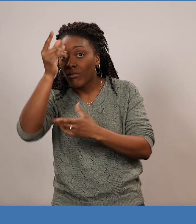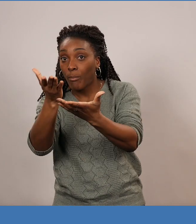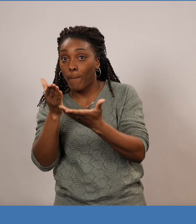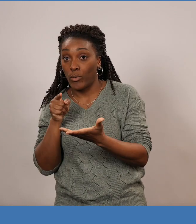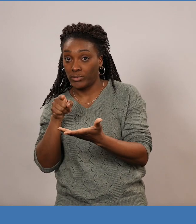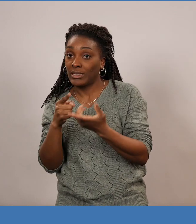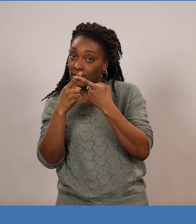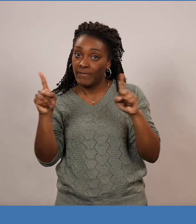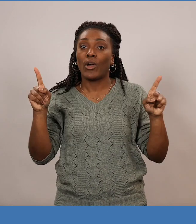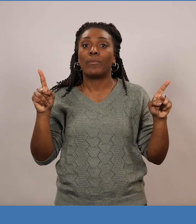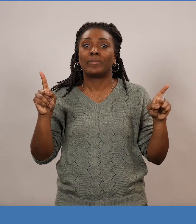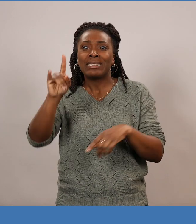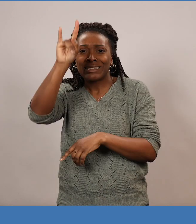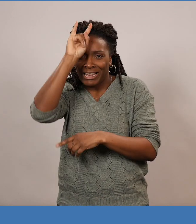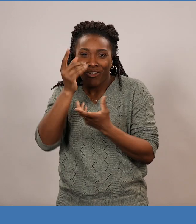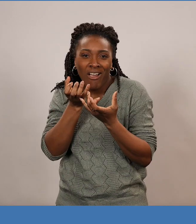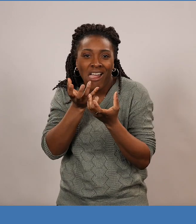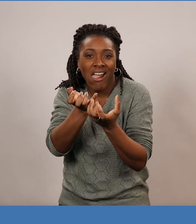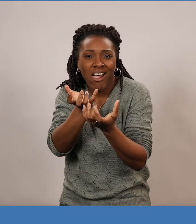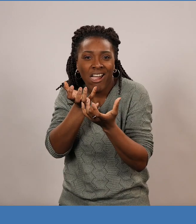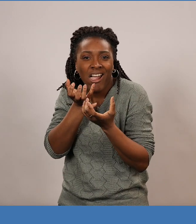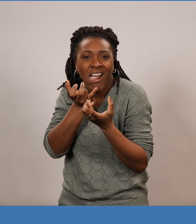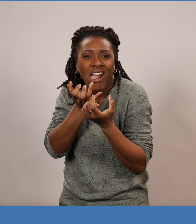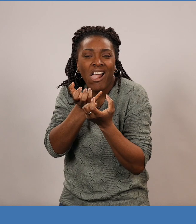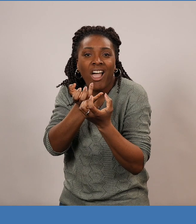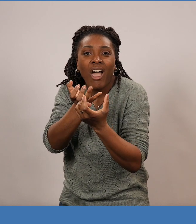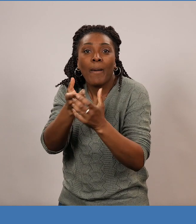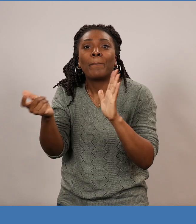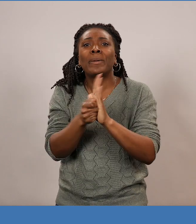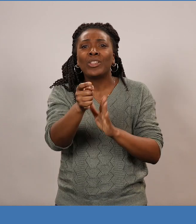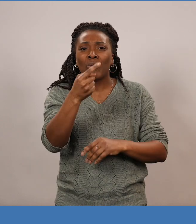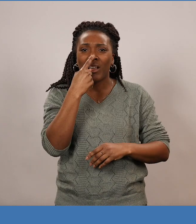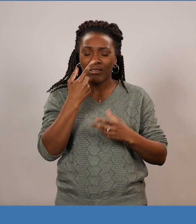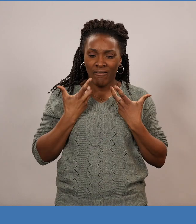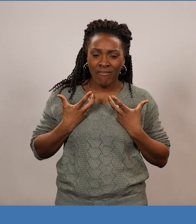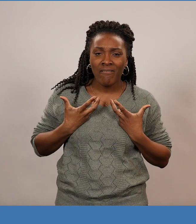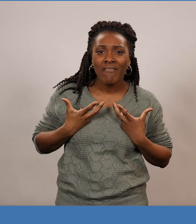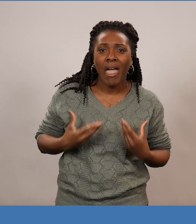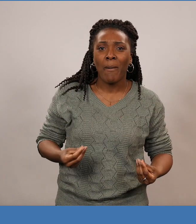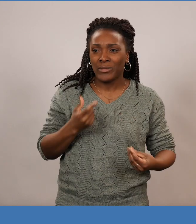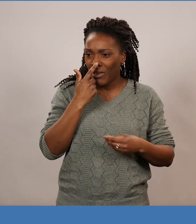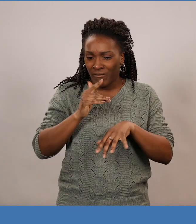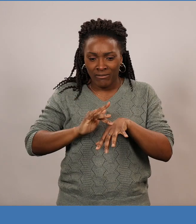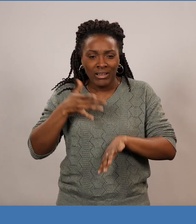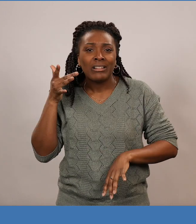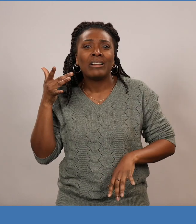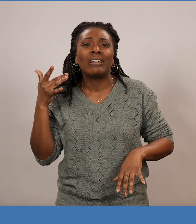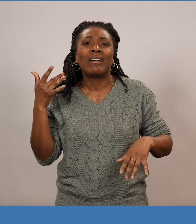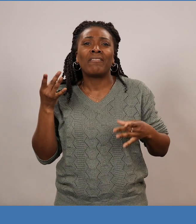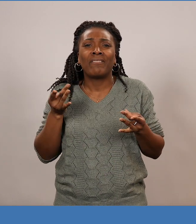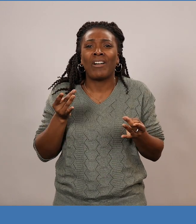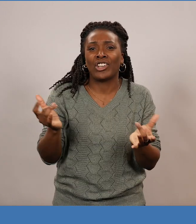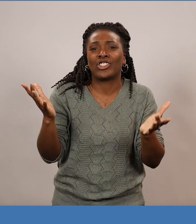diable viendra vous tenter à un moment où vous vous sentirez vulnérable, un moment où vous vous